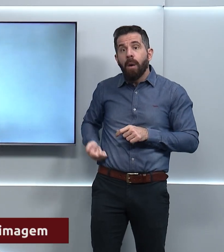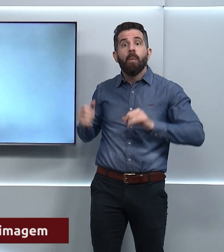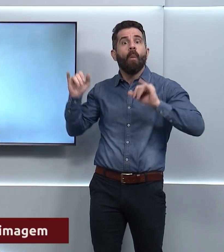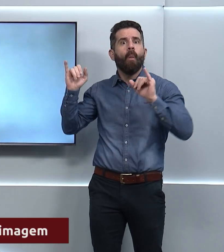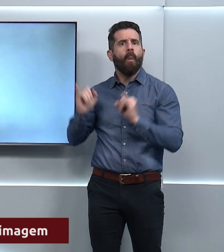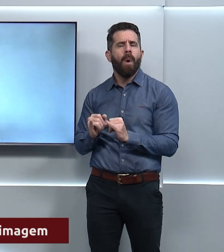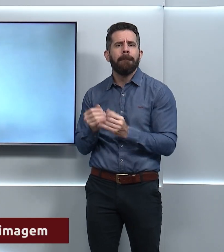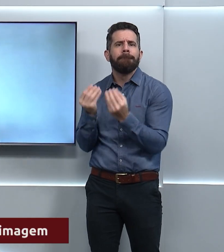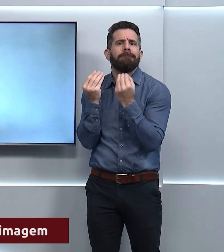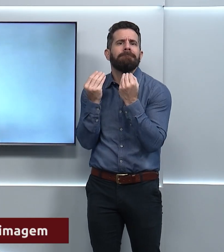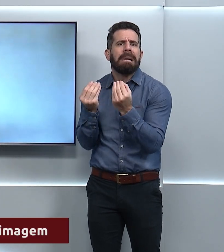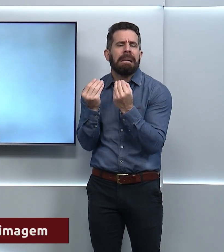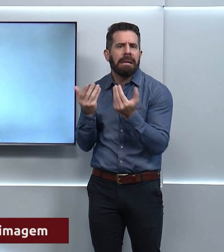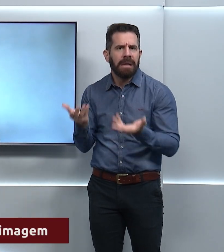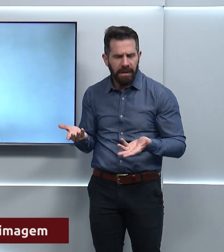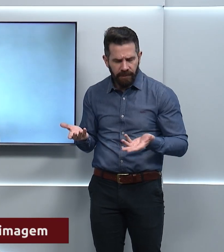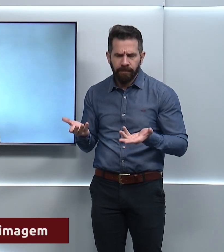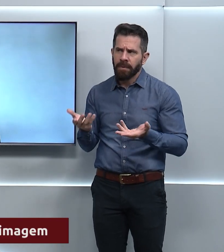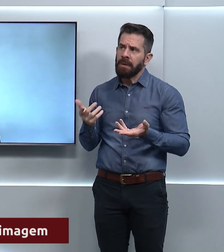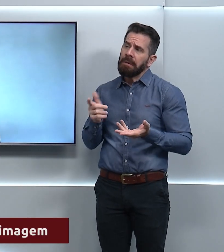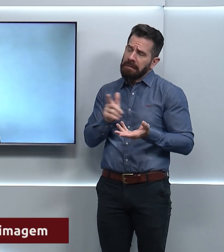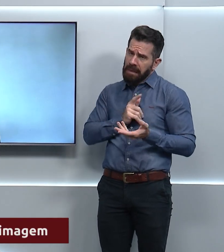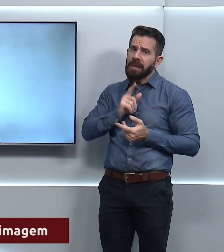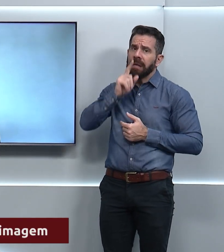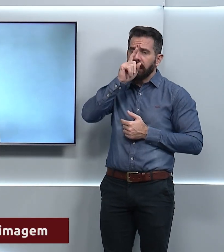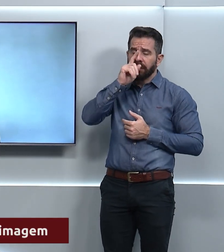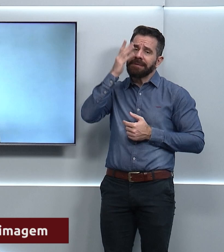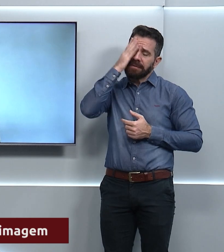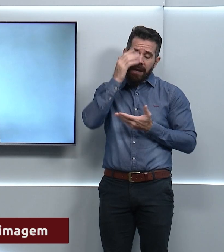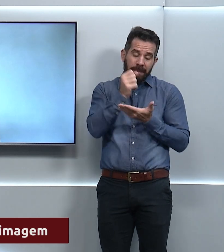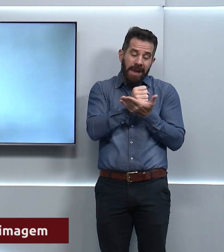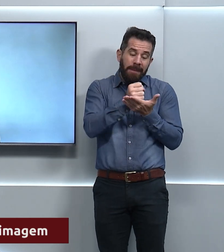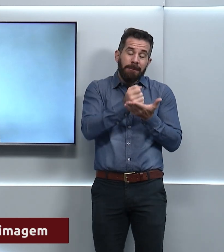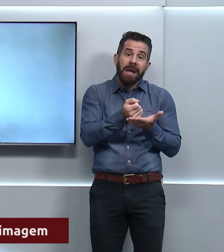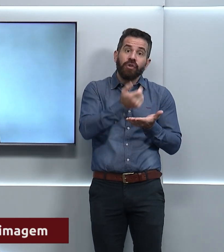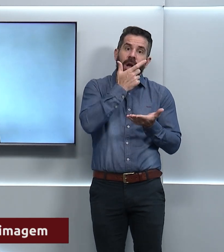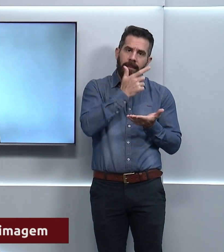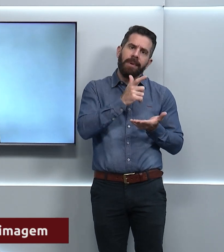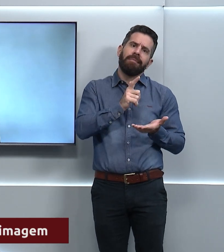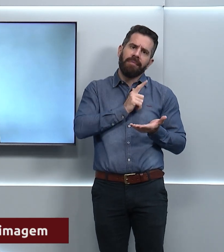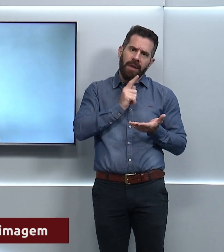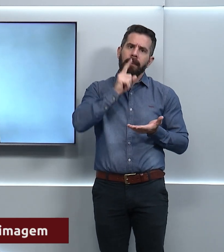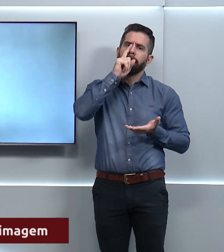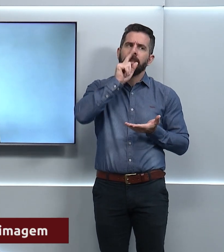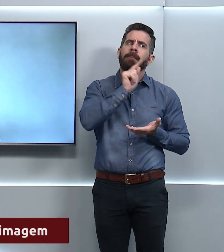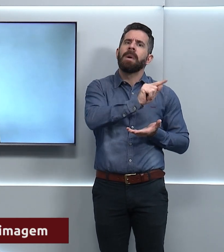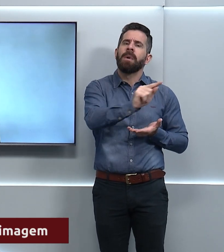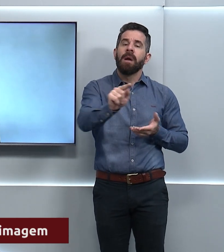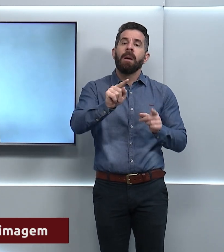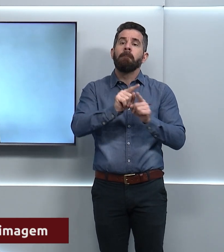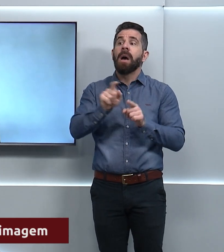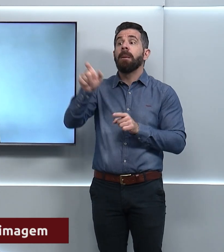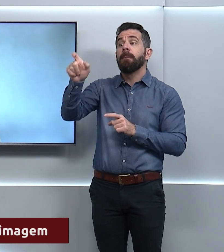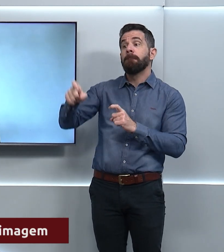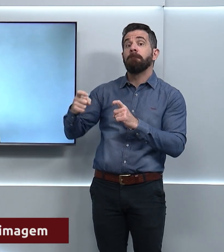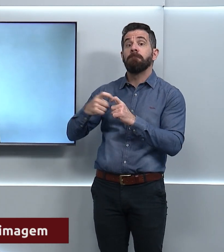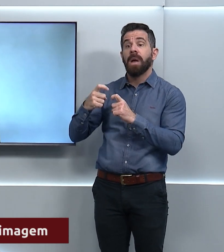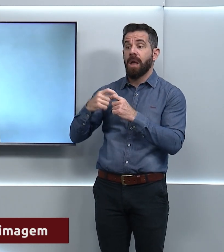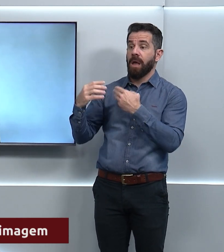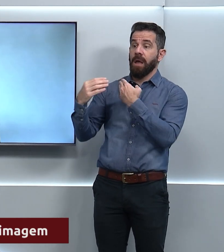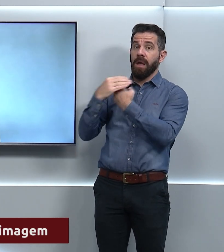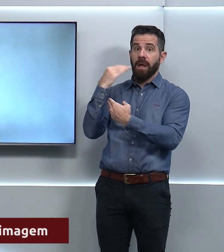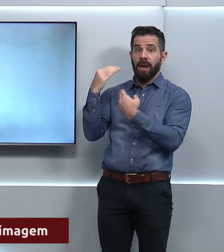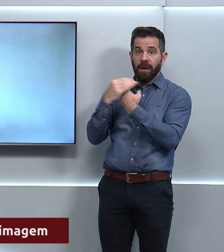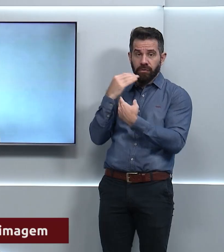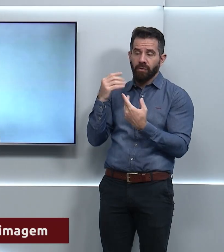riscos que essas pessoas, a gente sabe que todo medicamento tem risco, mas quando a gente é aconselhado a tomar um medicamento, o médico faz uma avaliação que